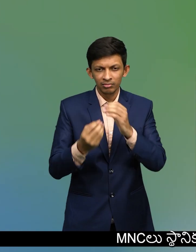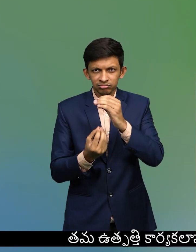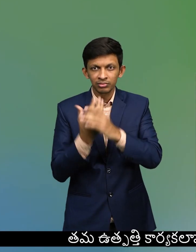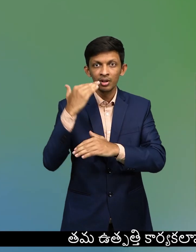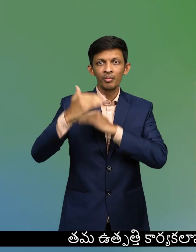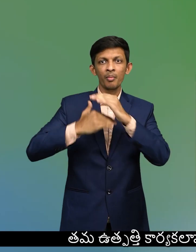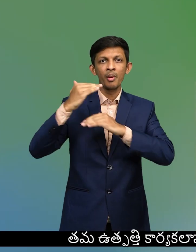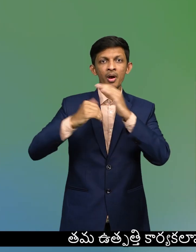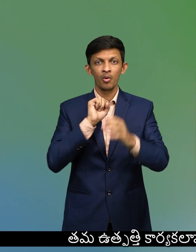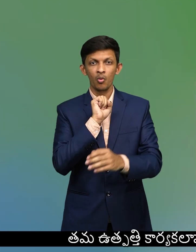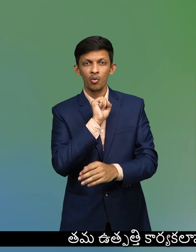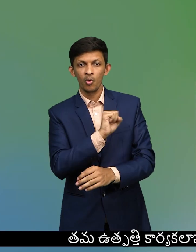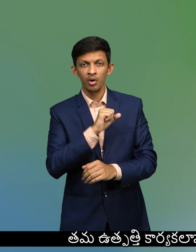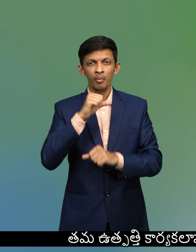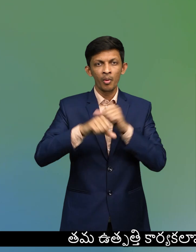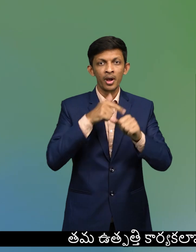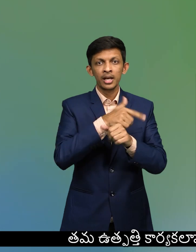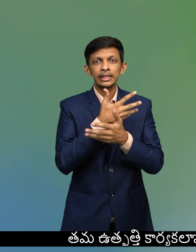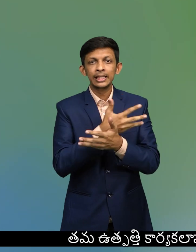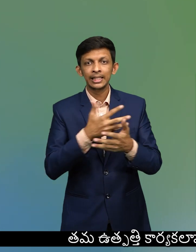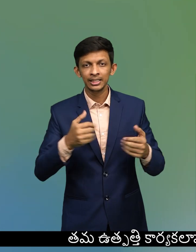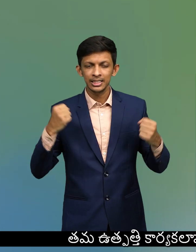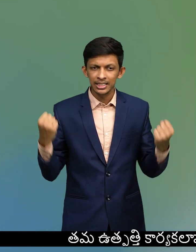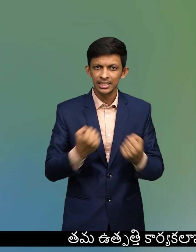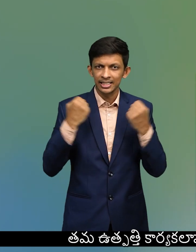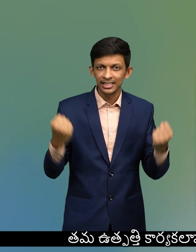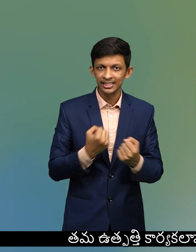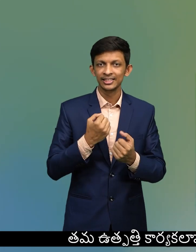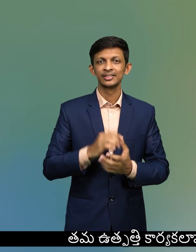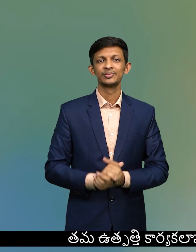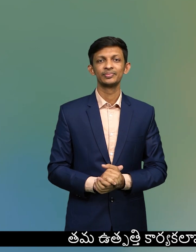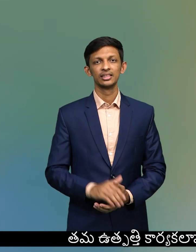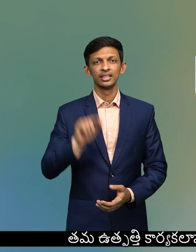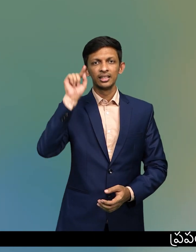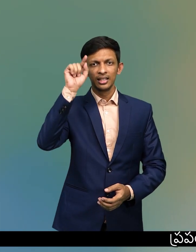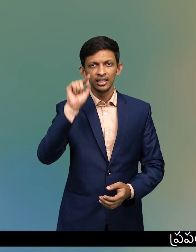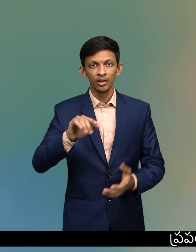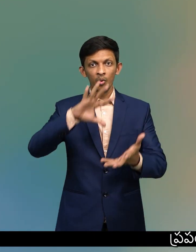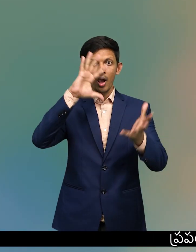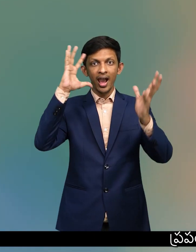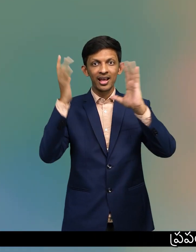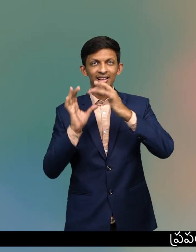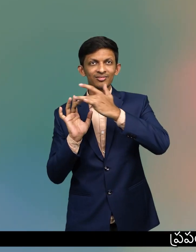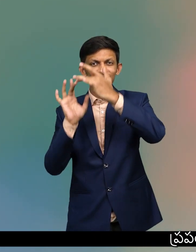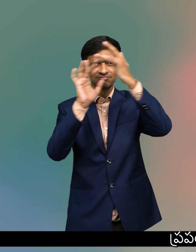తమ ఉత్పత్తి కార్యకలాపాలను విస్తరించడం ప్రారంభిస్తాయి. ప్రపంచీకరణ కారకాలు.